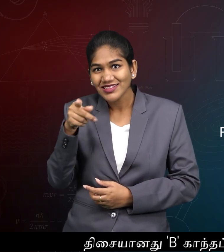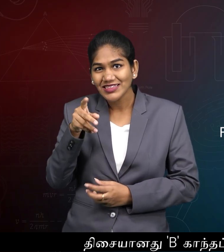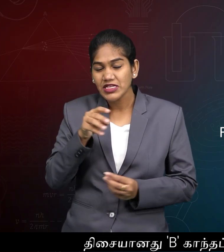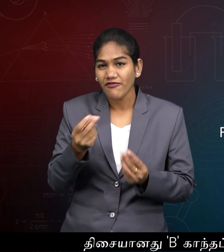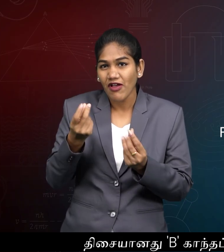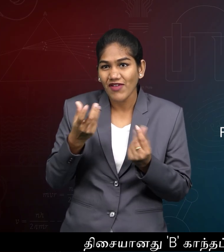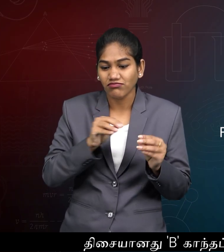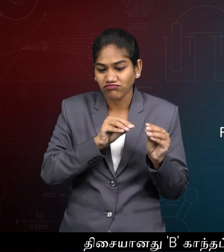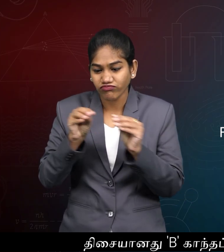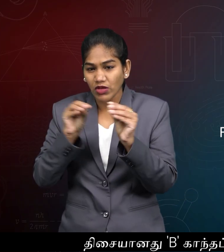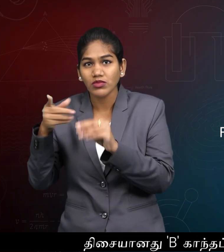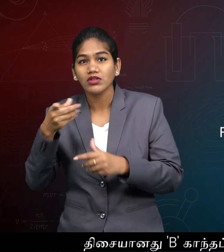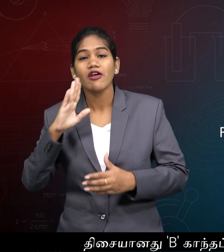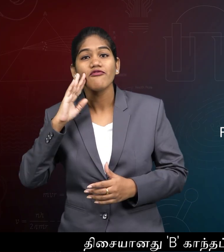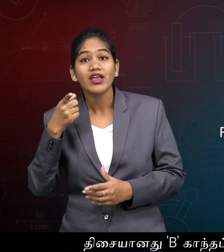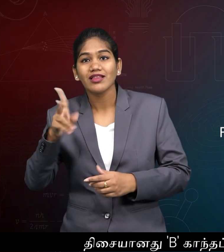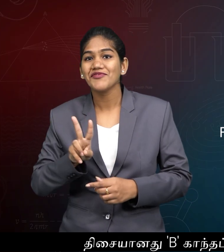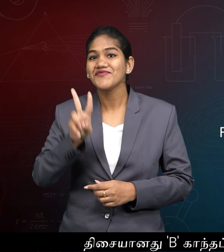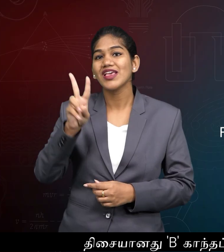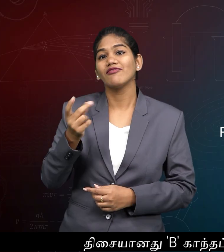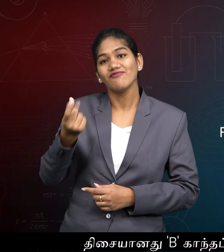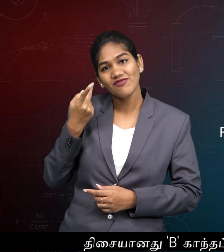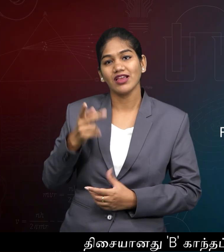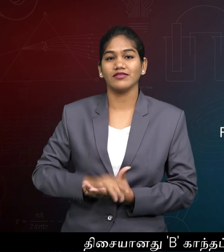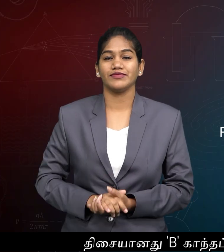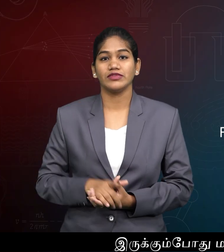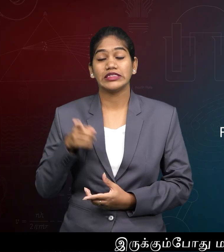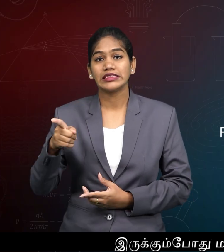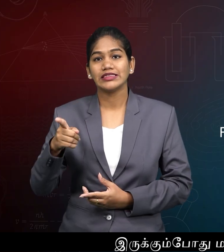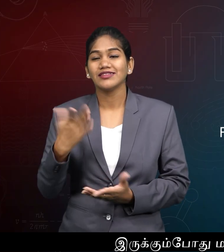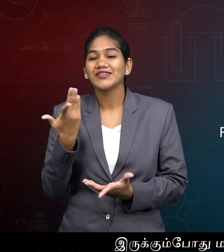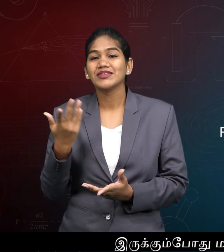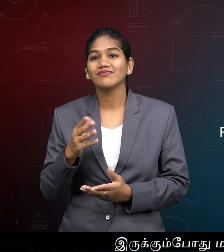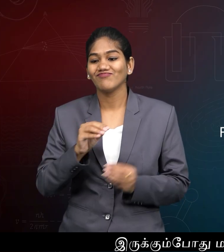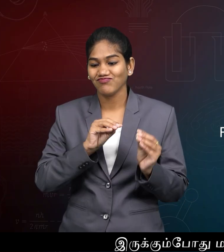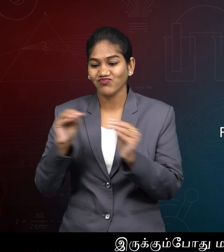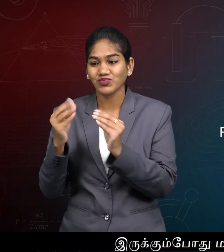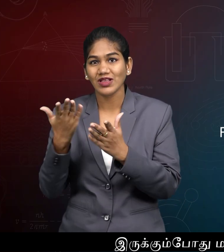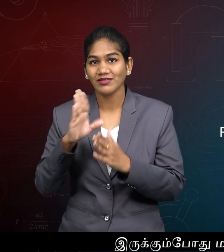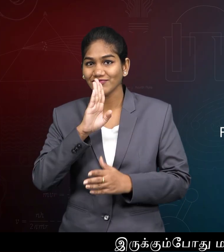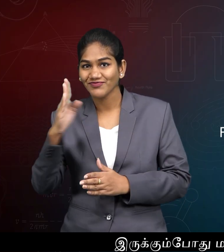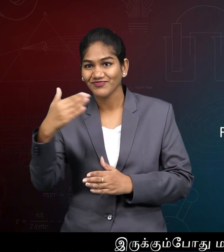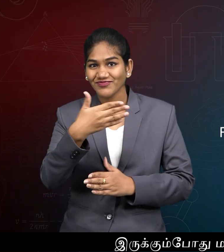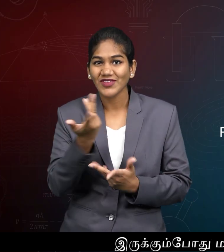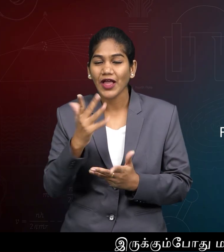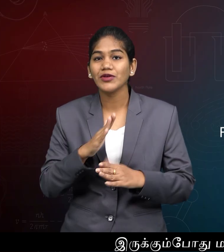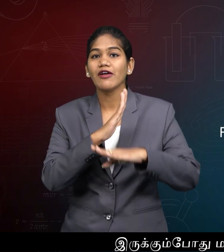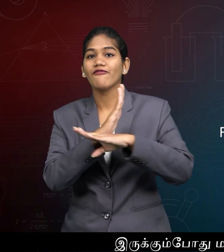திசையானது B காந்தப்புலத்தின் திசைக்கு செங்குத்தாக இருக்கும்போது மட்டுமே நன்றாக பிடிக்கும்.